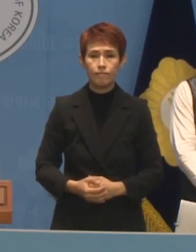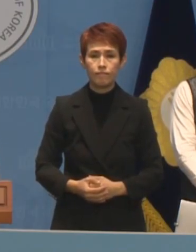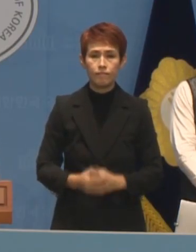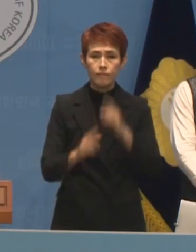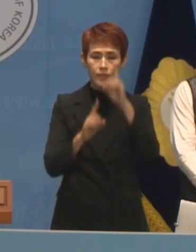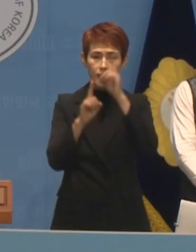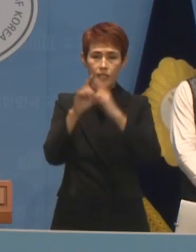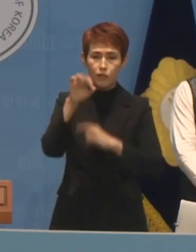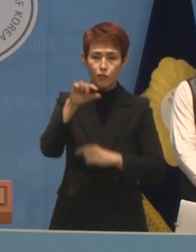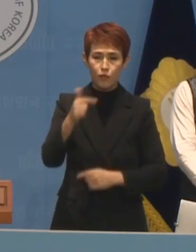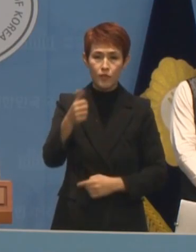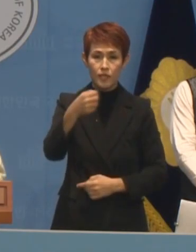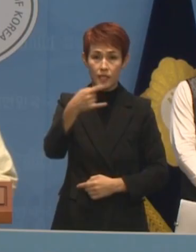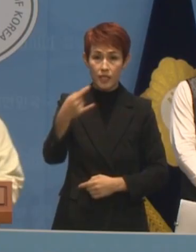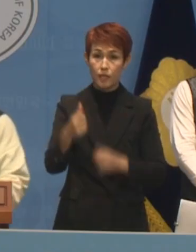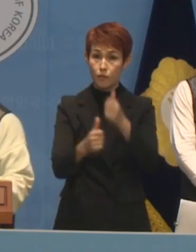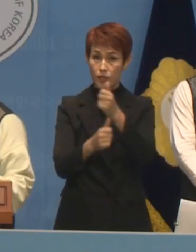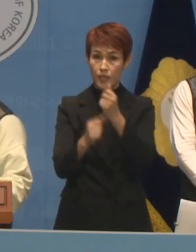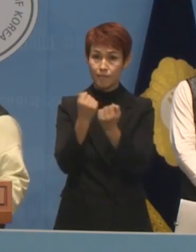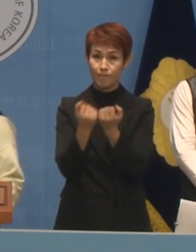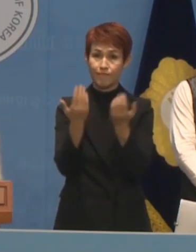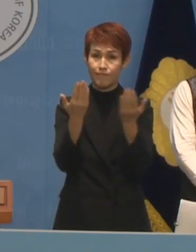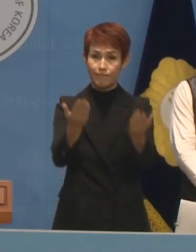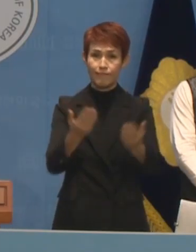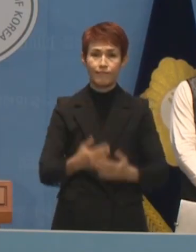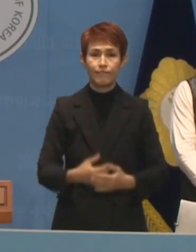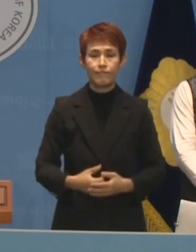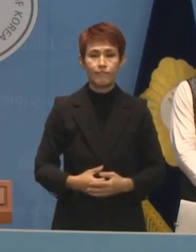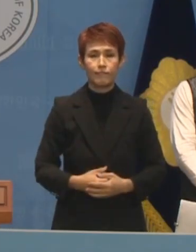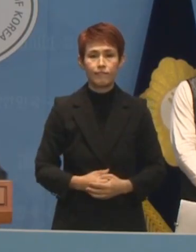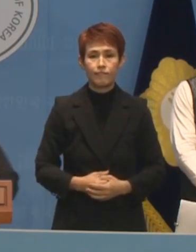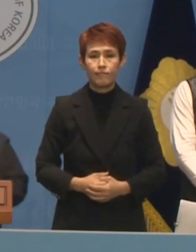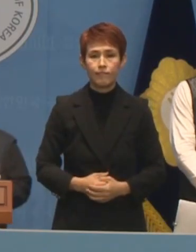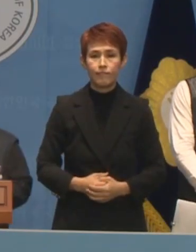이윤희 부위원장님 발언 듣도록 하겠습니다.